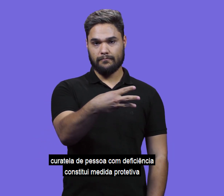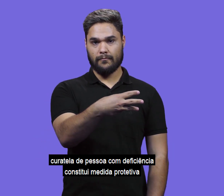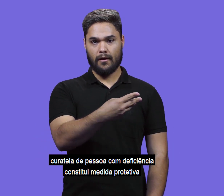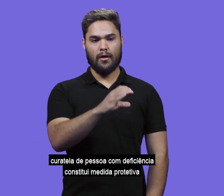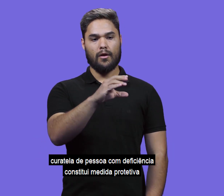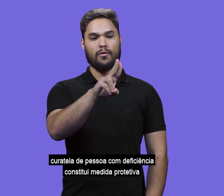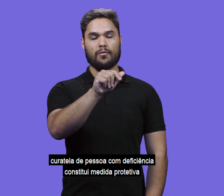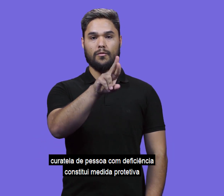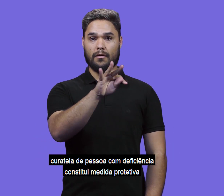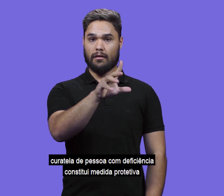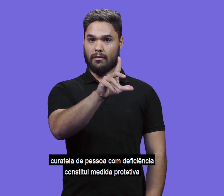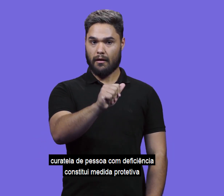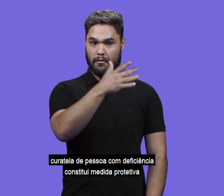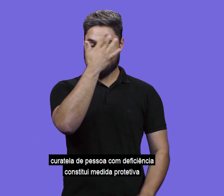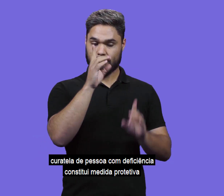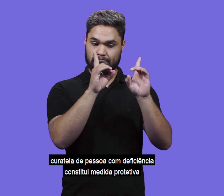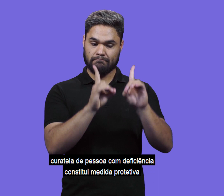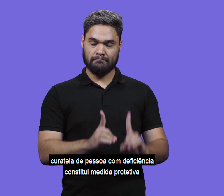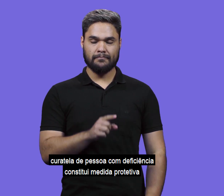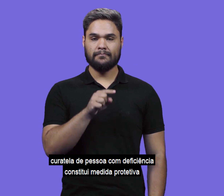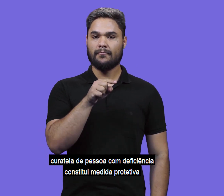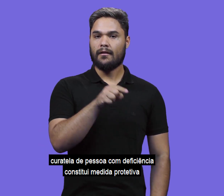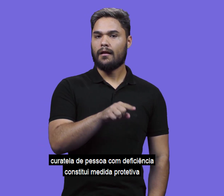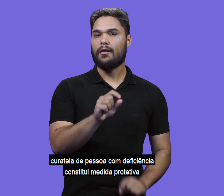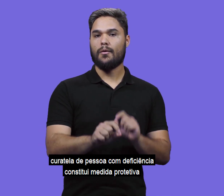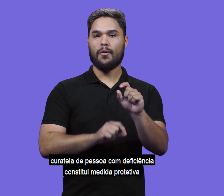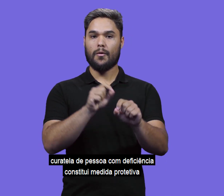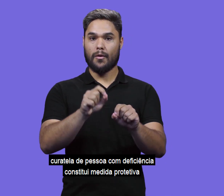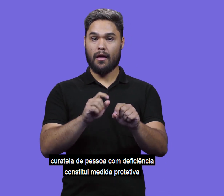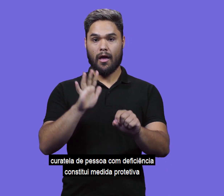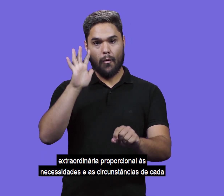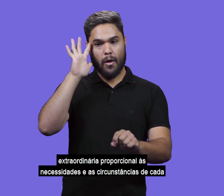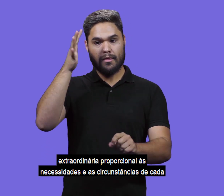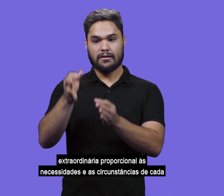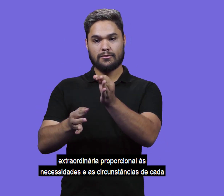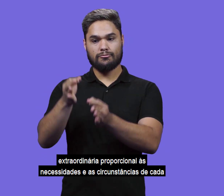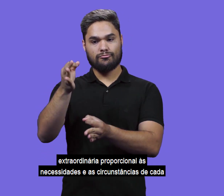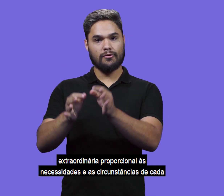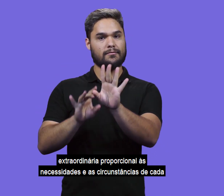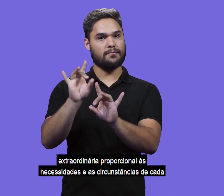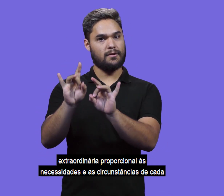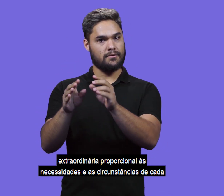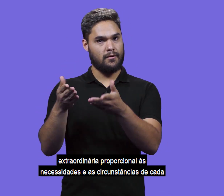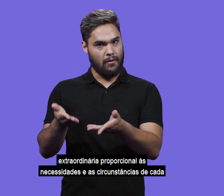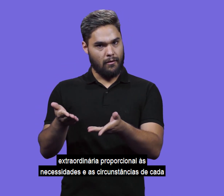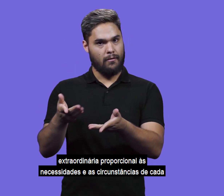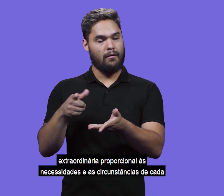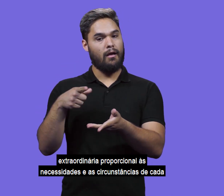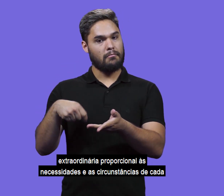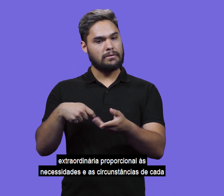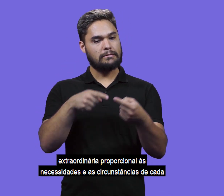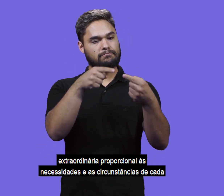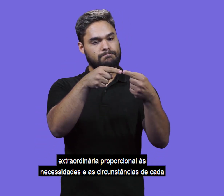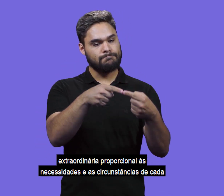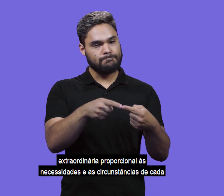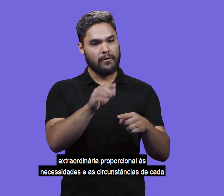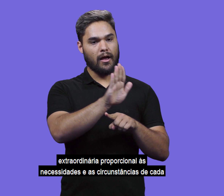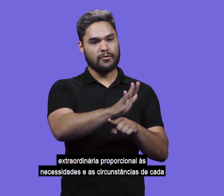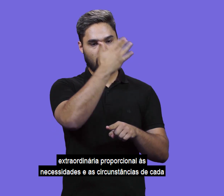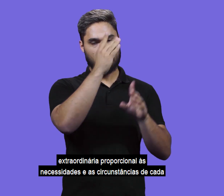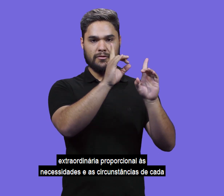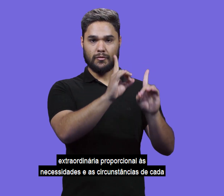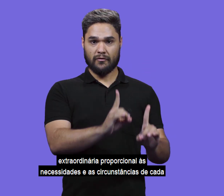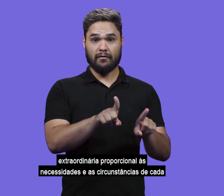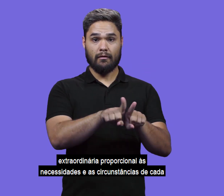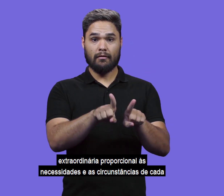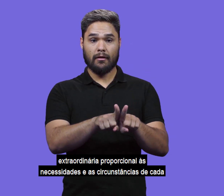de curatela de pessoa com deficiência constitui medida protetiva extraordinária, proporcional às necessidades e